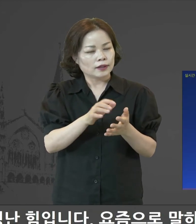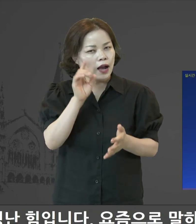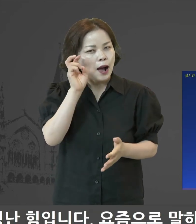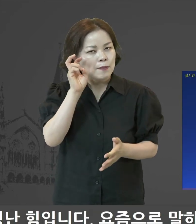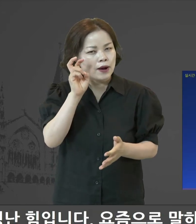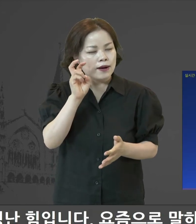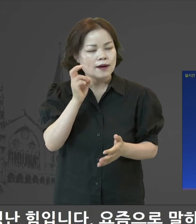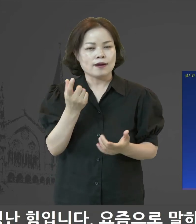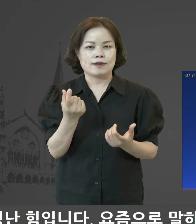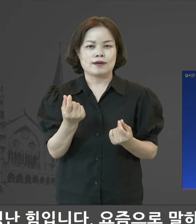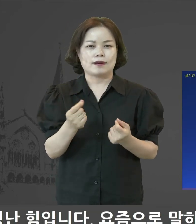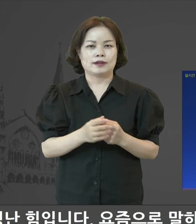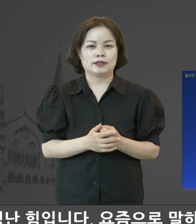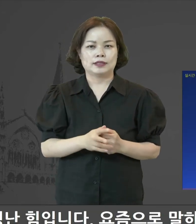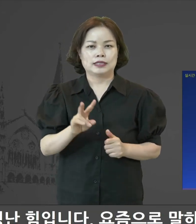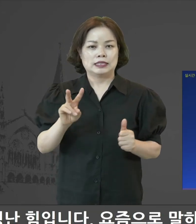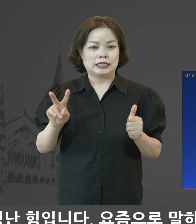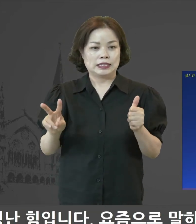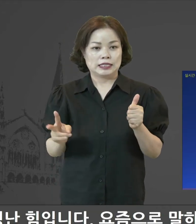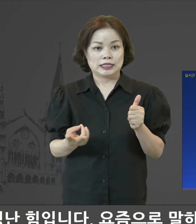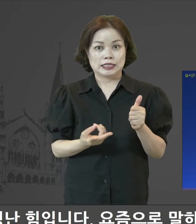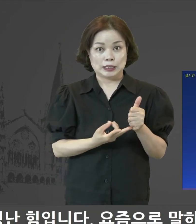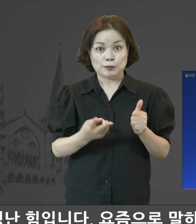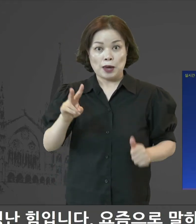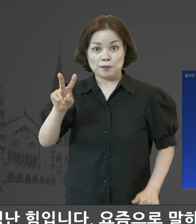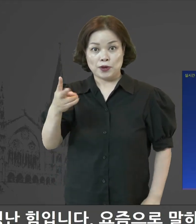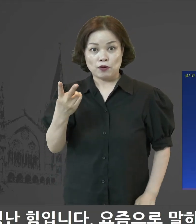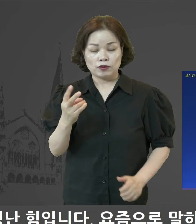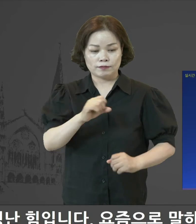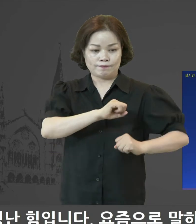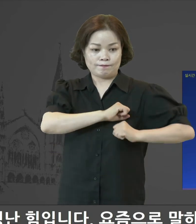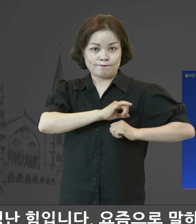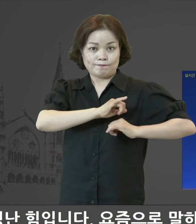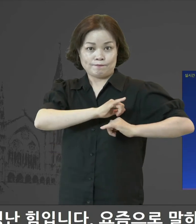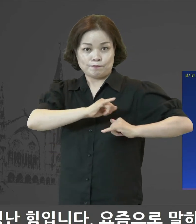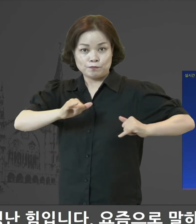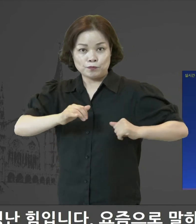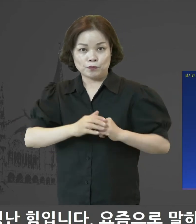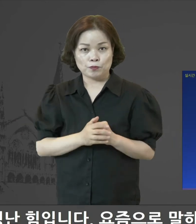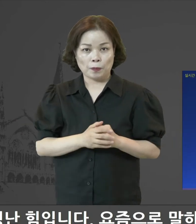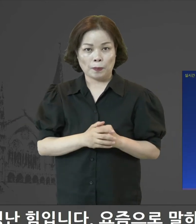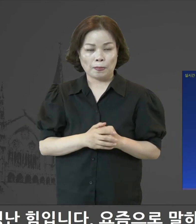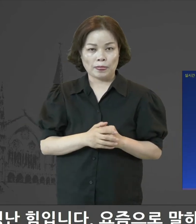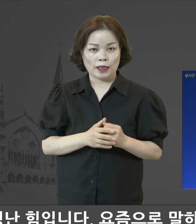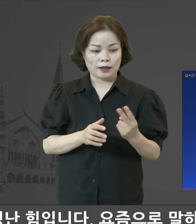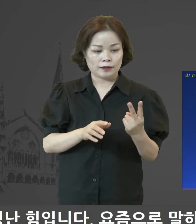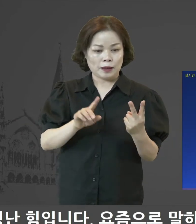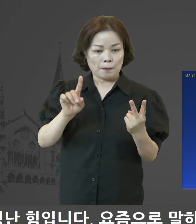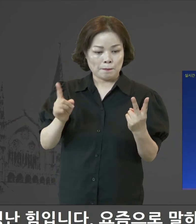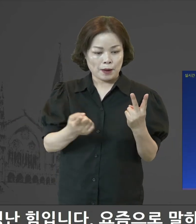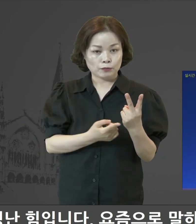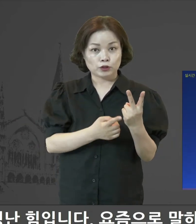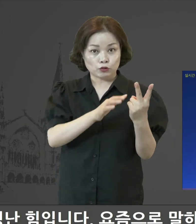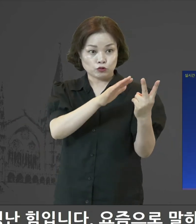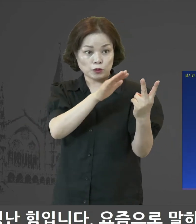비슷할 거예요. 200명을 동원하는 거예요. 200명. 그래서 백부장 2명을 불러서, 자